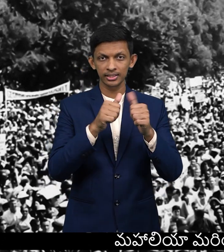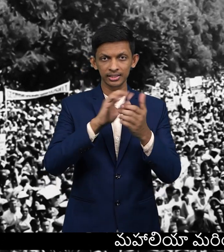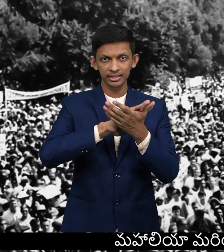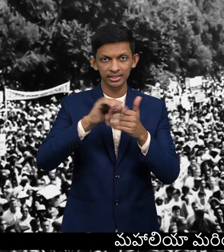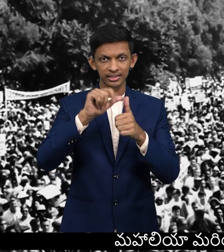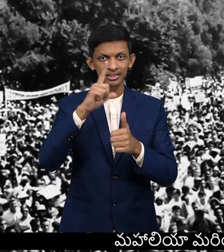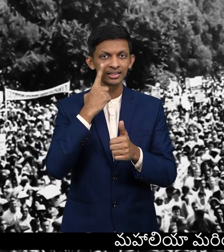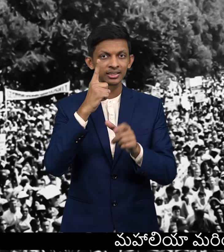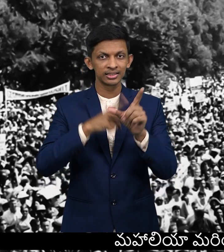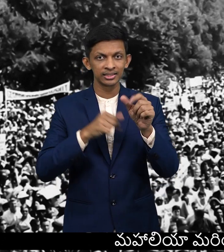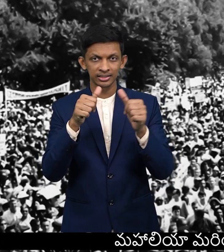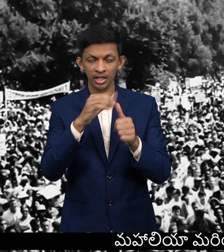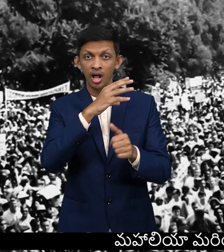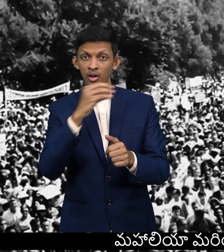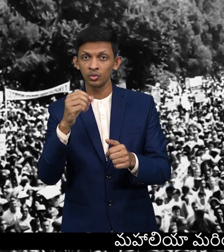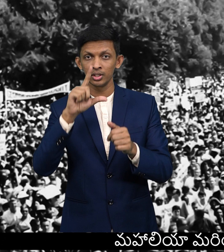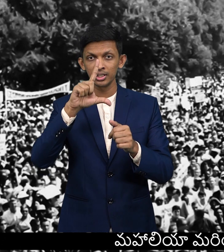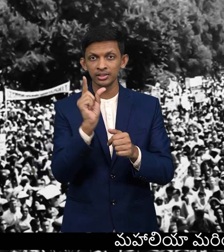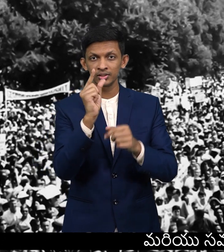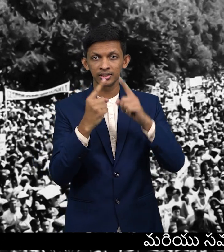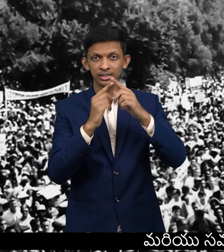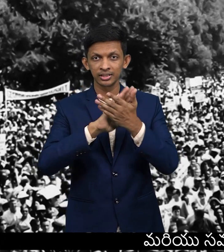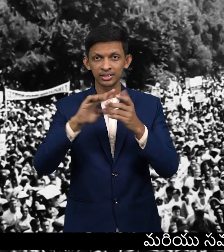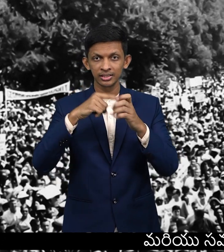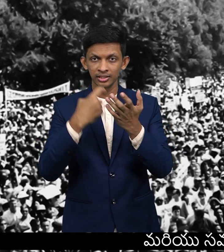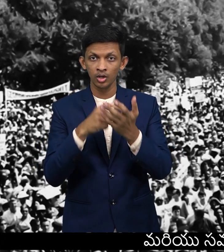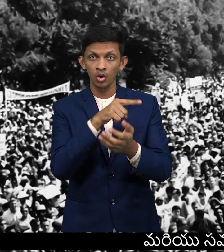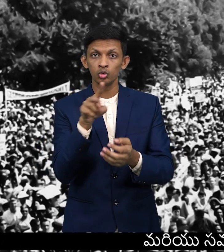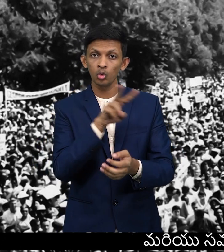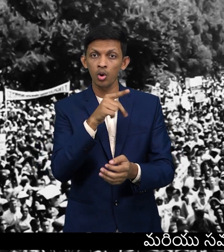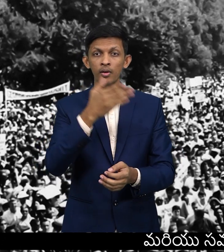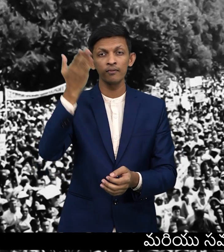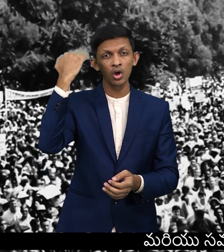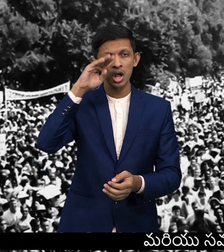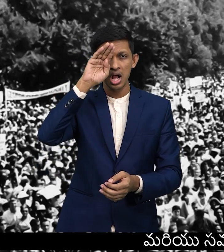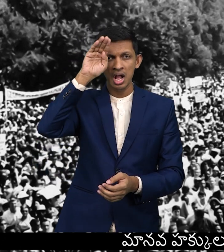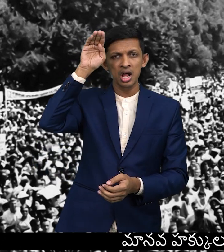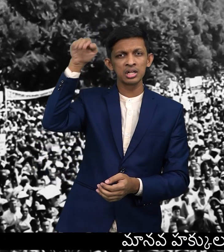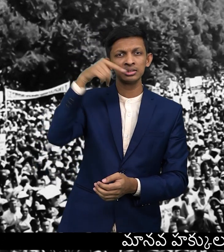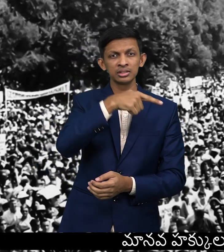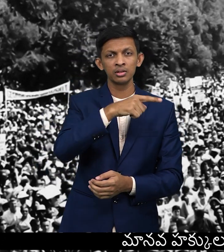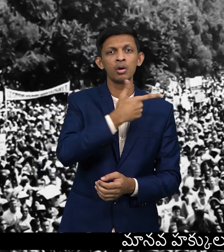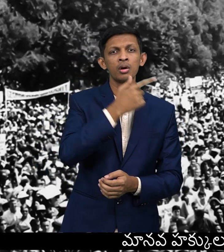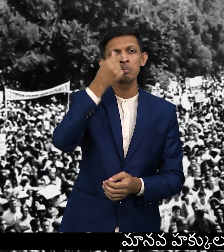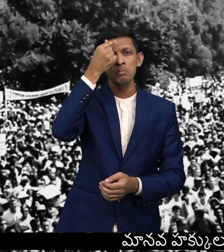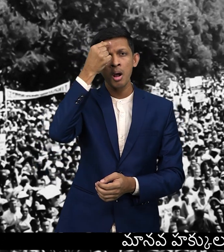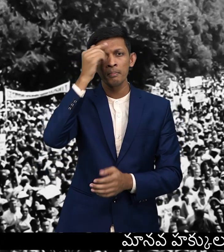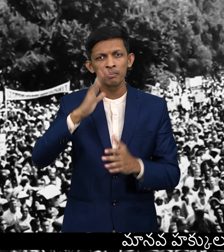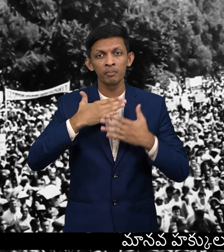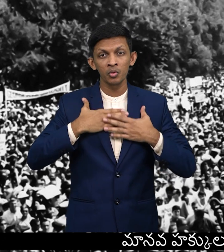మహాలియా మరియు లూథర్ కింగ్ ఇద్దరూ పర్యావరణం మరియు సమానత్వం ప్రశ్నలను లేవనెత్తుతూ మానవ హక్కుల